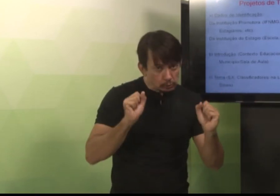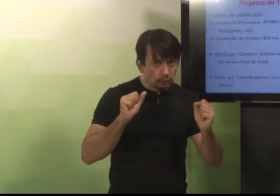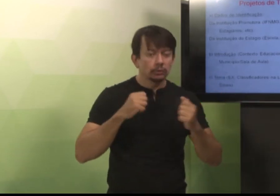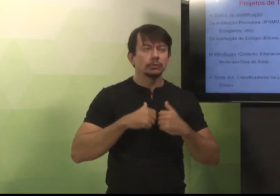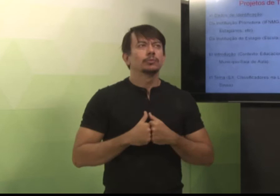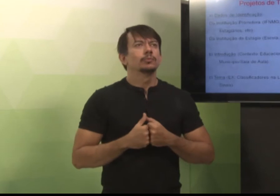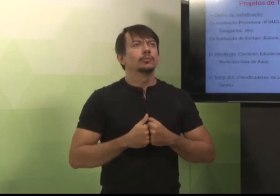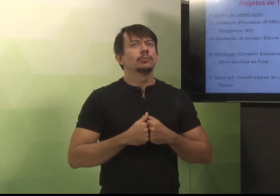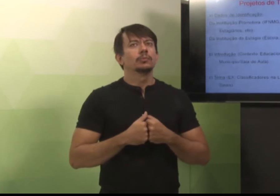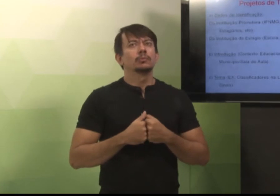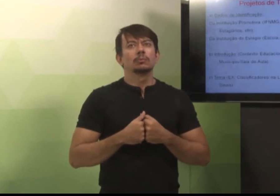parâmetros,